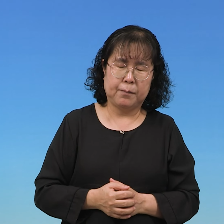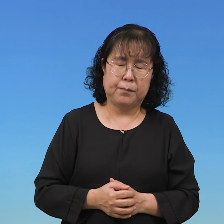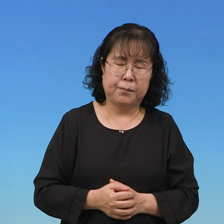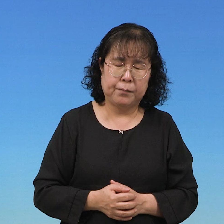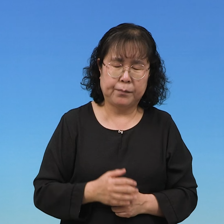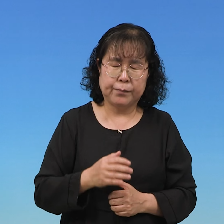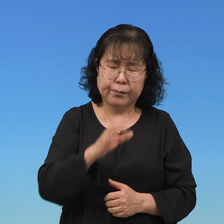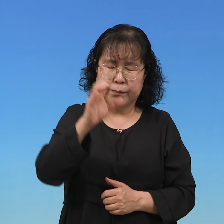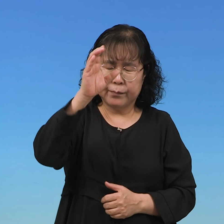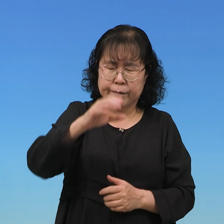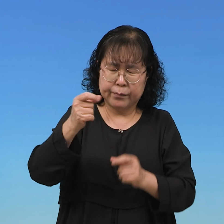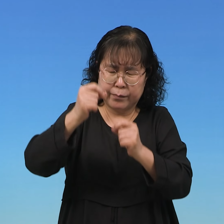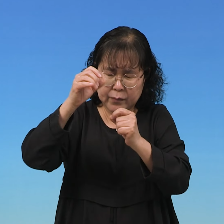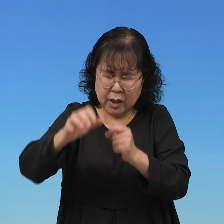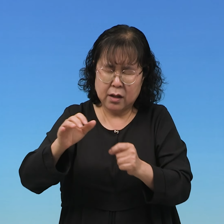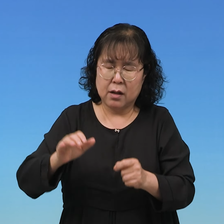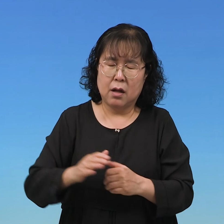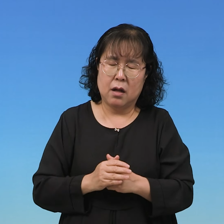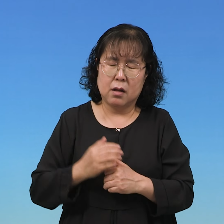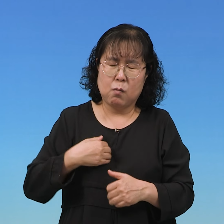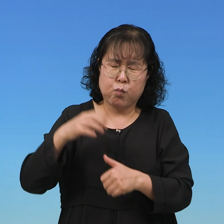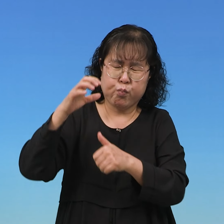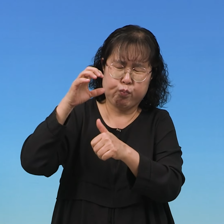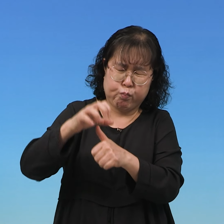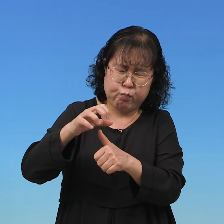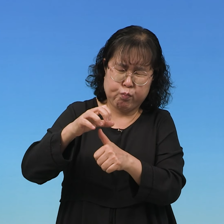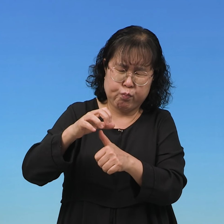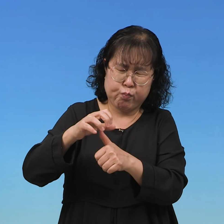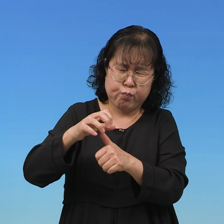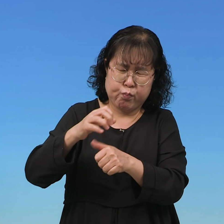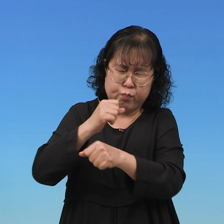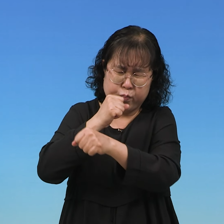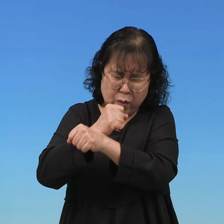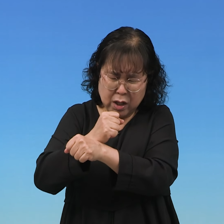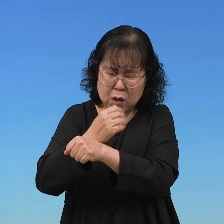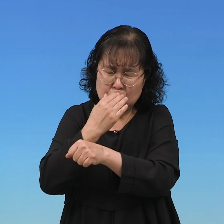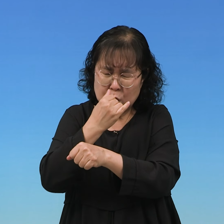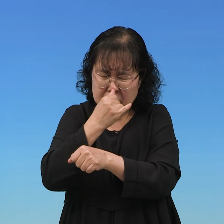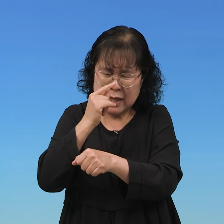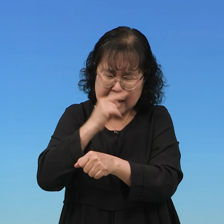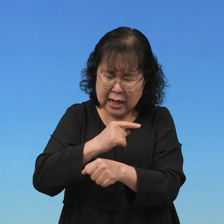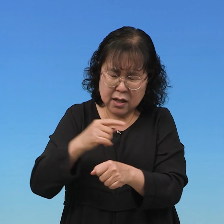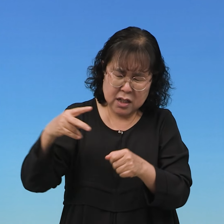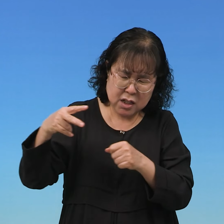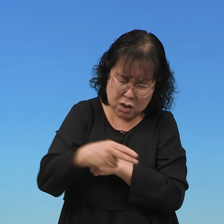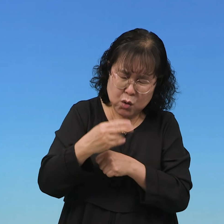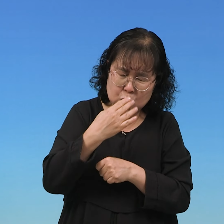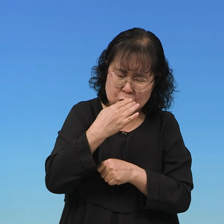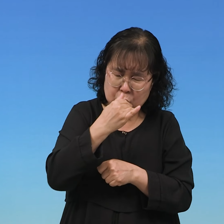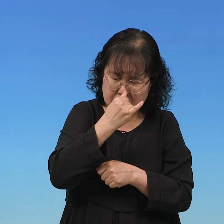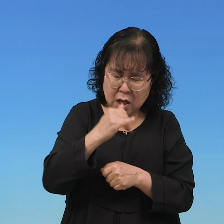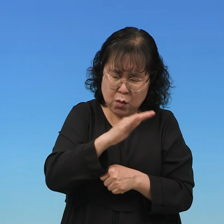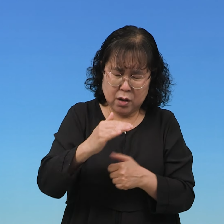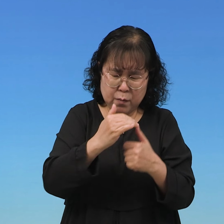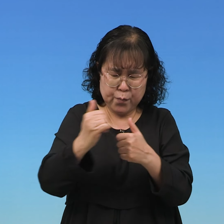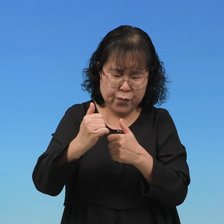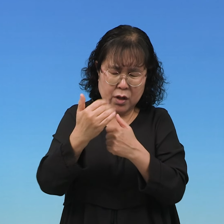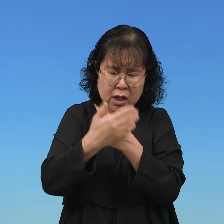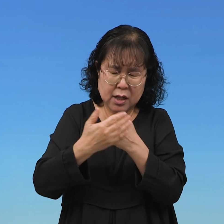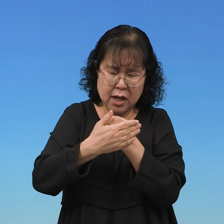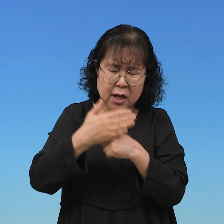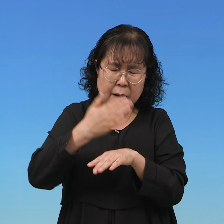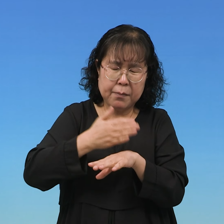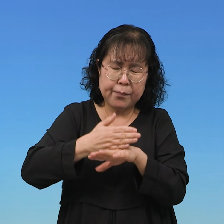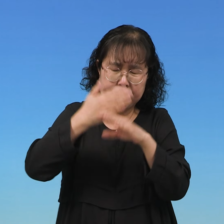십자가 앞에서 다시 한번 얽매이기 쉬운 그 악한 것들을 끊어버릴 수 있도록 우리를 불러주신 은혜에